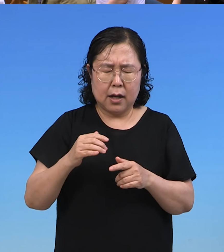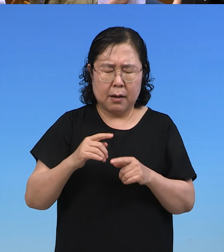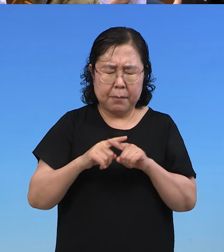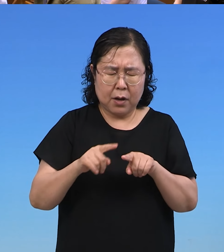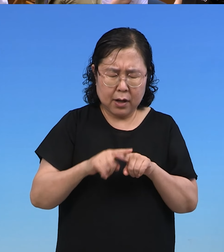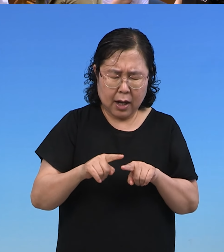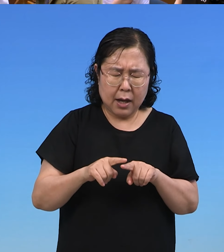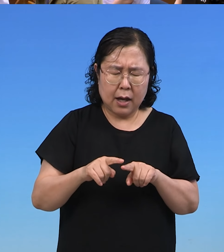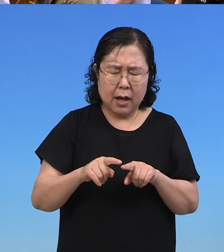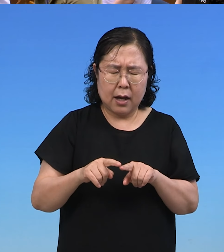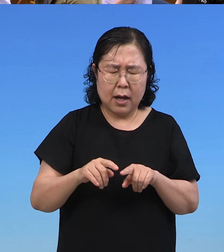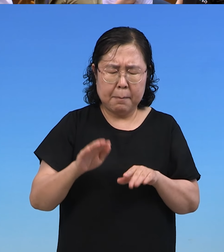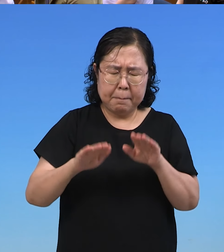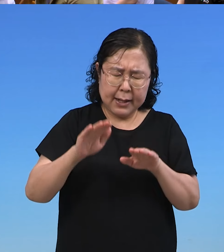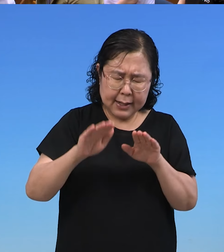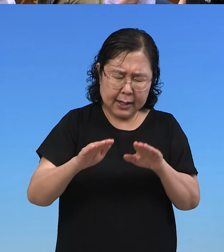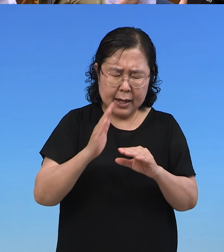그런가 하면